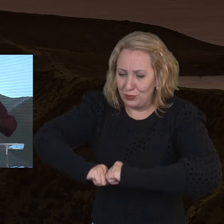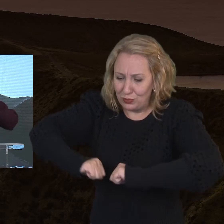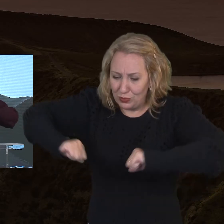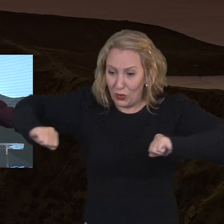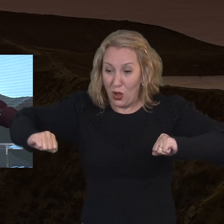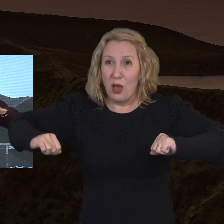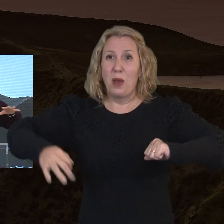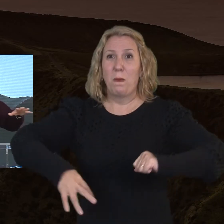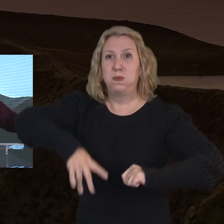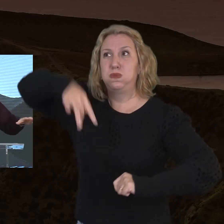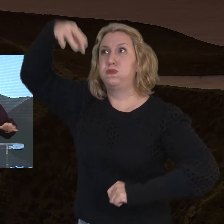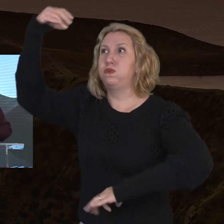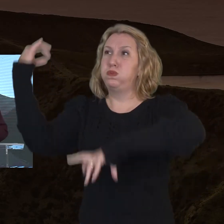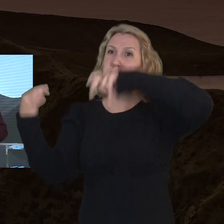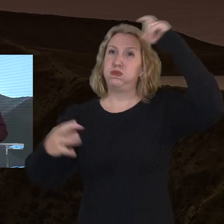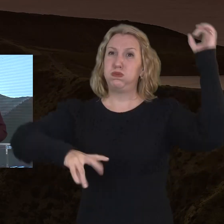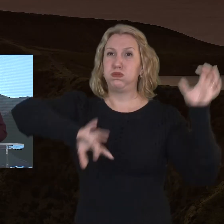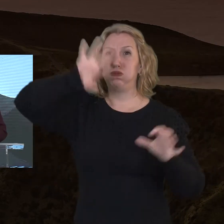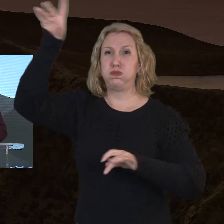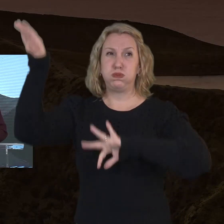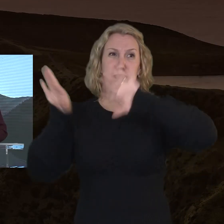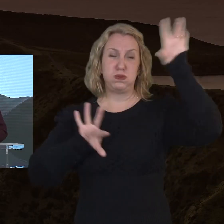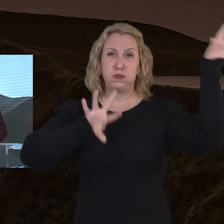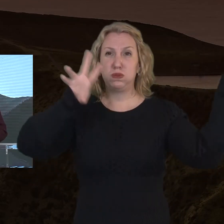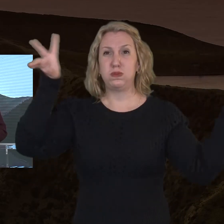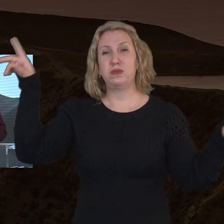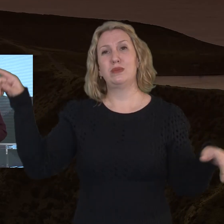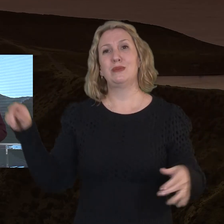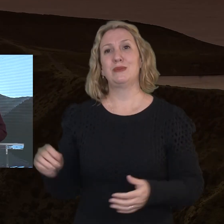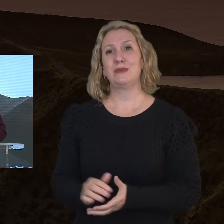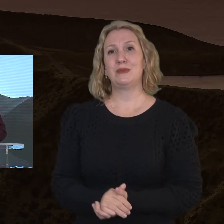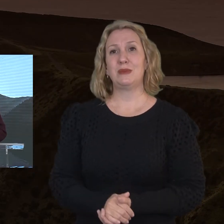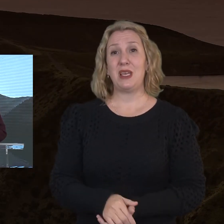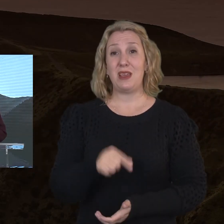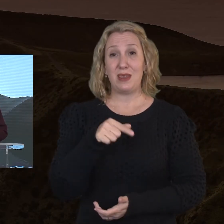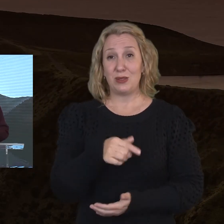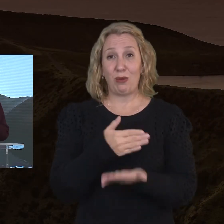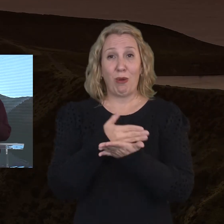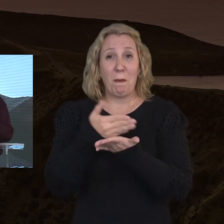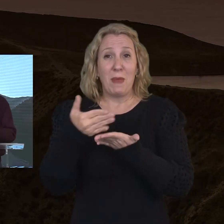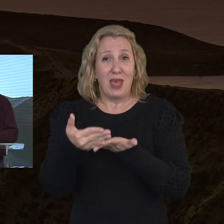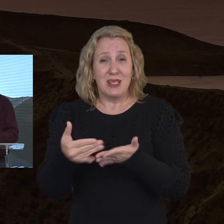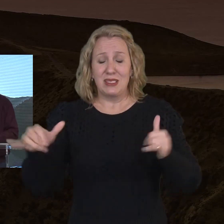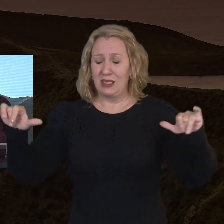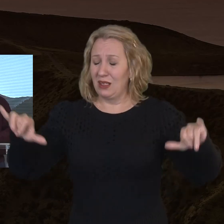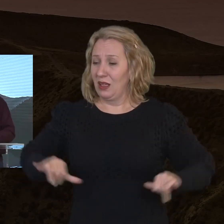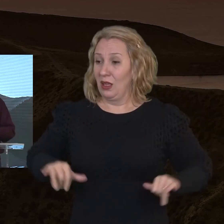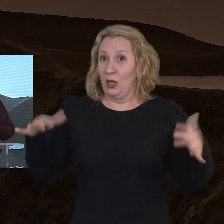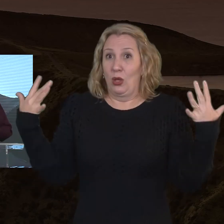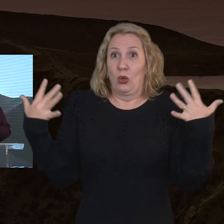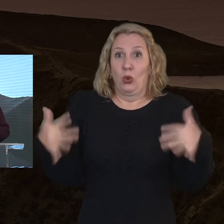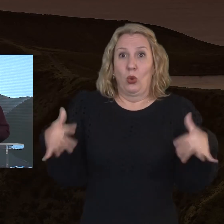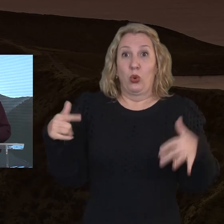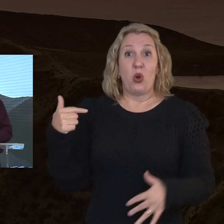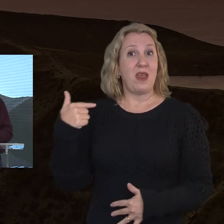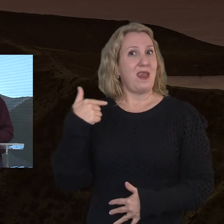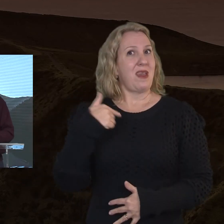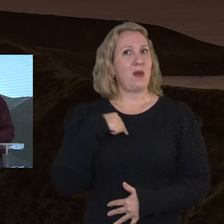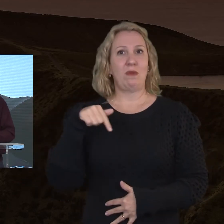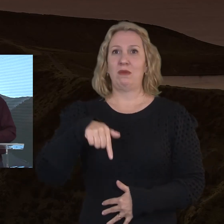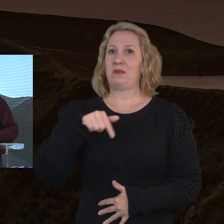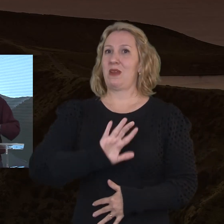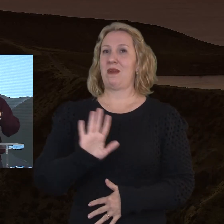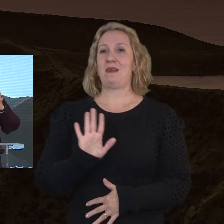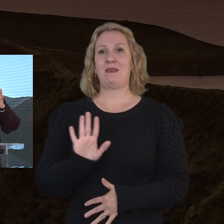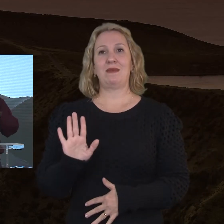e vão estar tudo na superfície da terra isso vai ser a grande tribulação não queiram estar aqui eu não quero estar